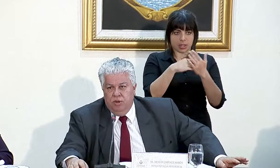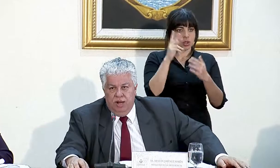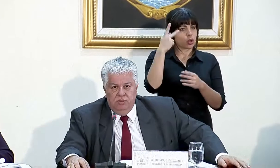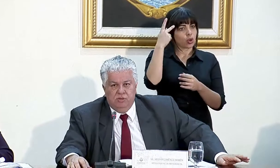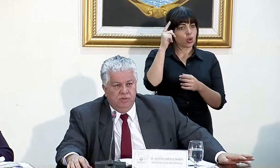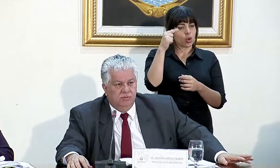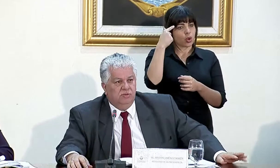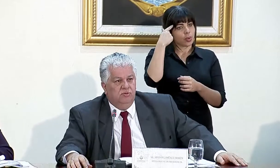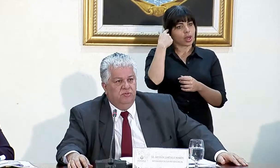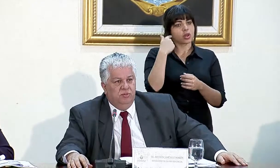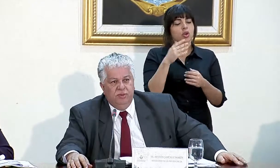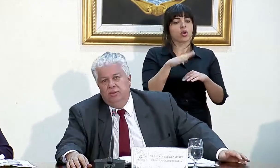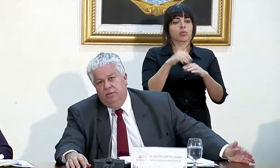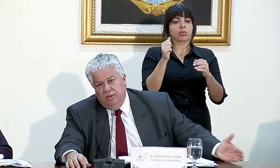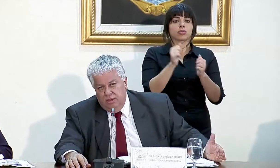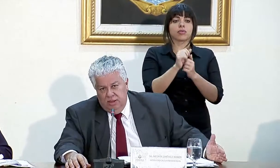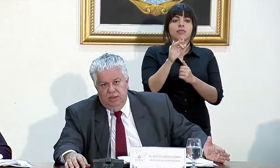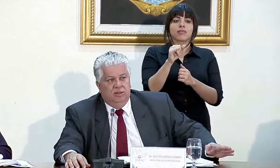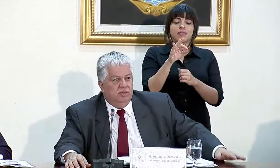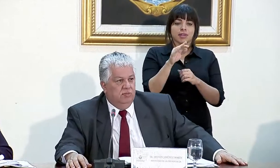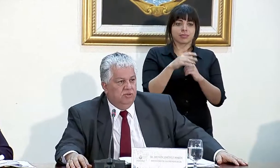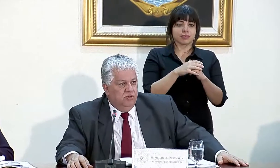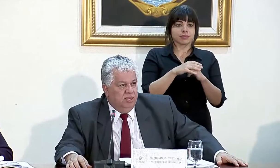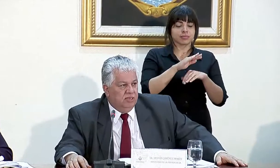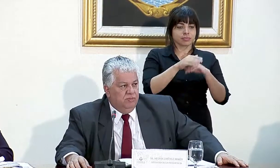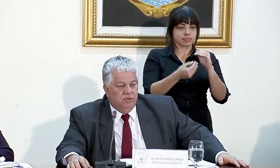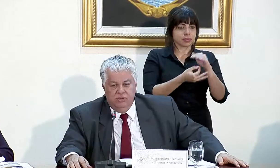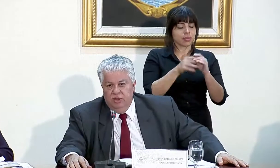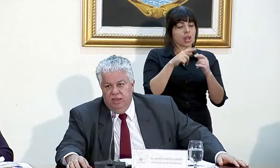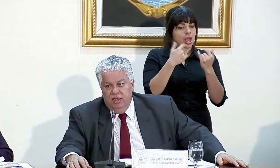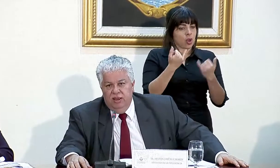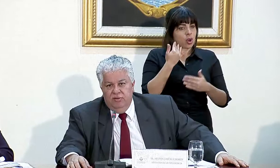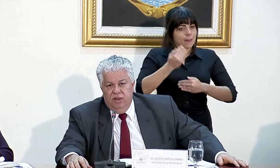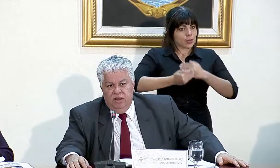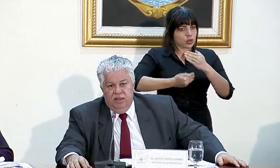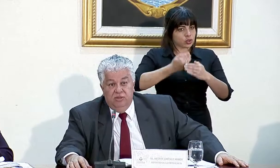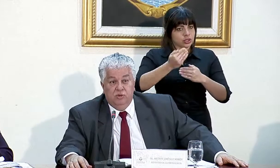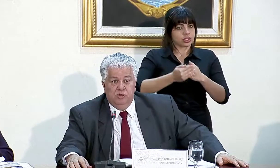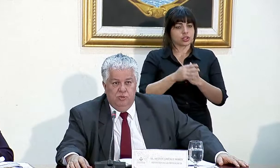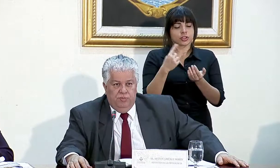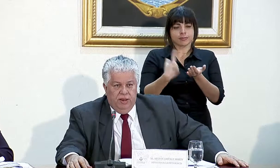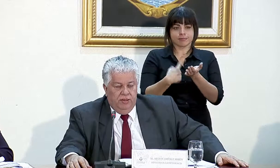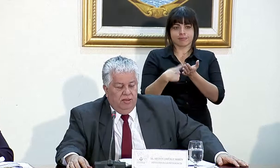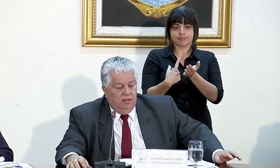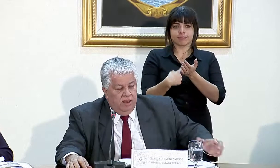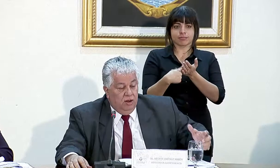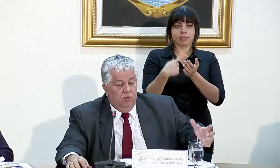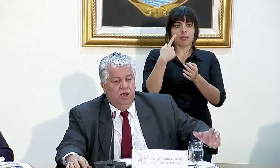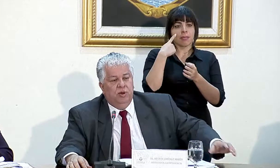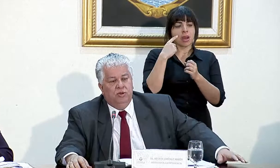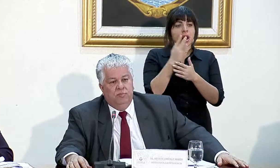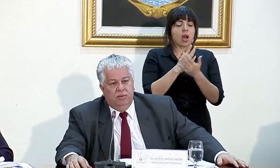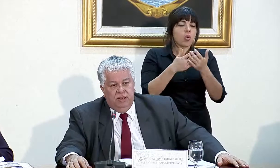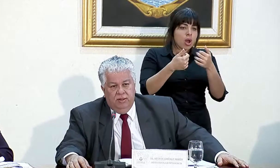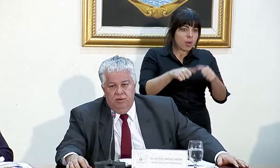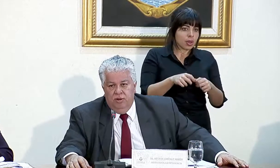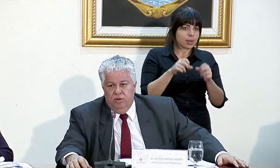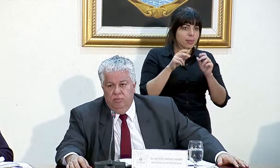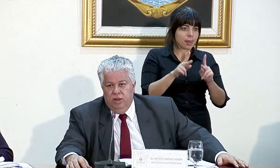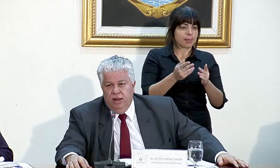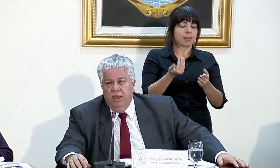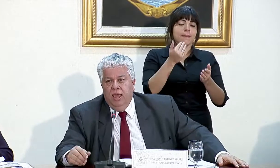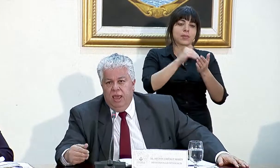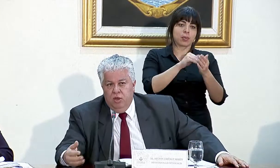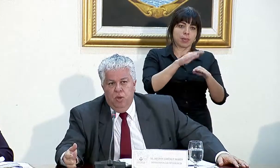de convocarlos, como hicimos con FIB. Estamos ahora en ese proceso de discusión para algún acuerdo que permita